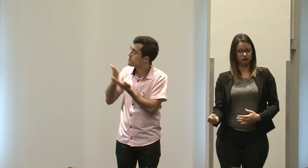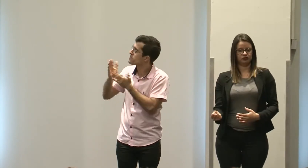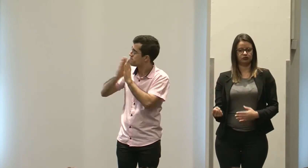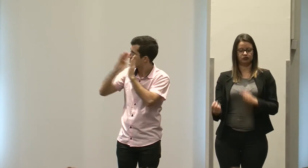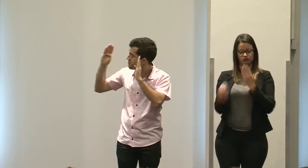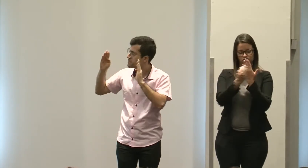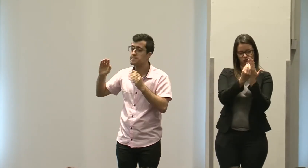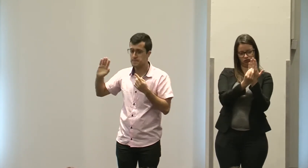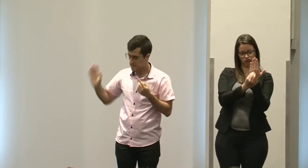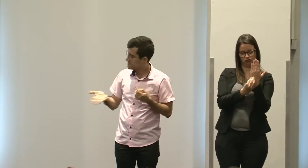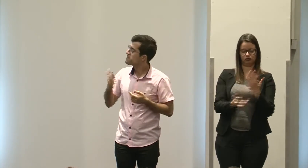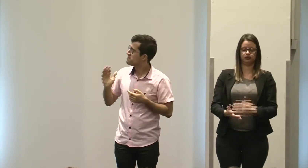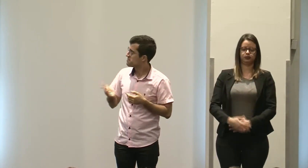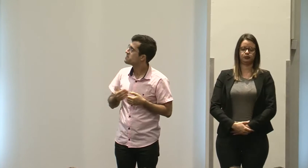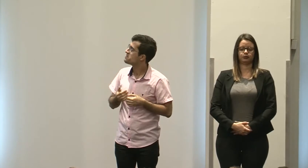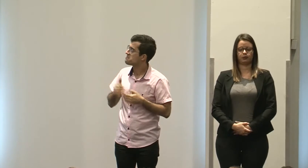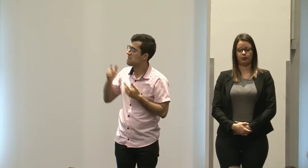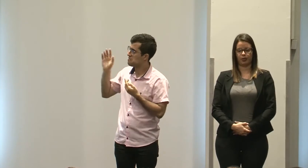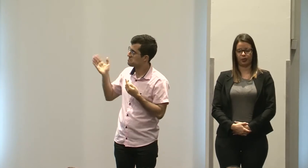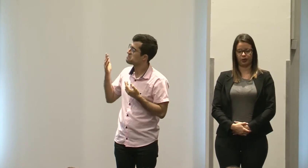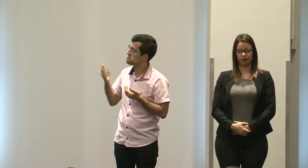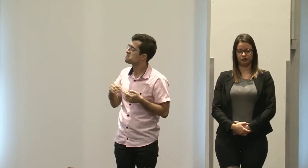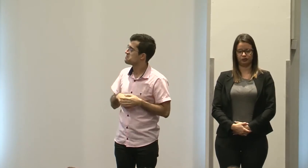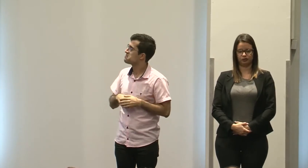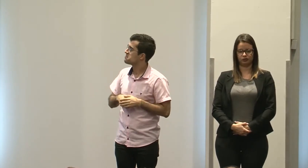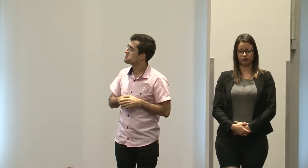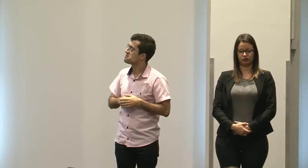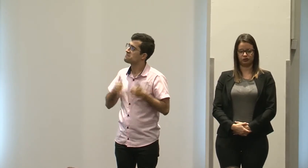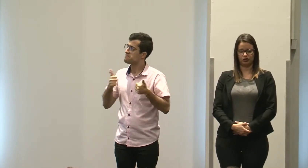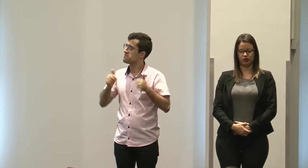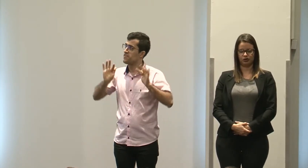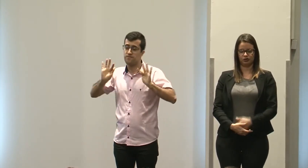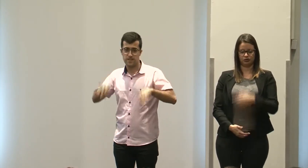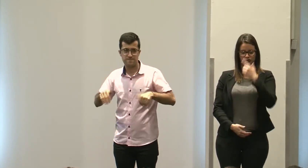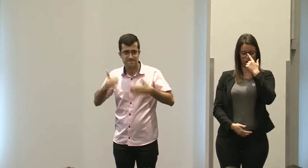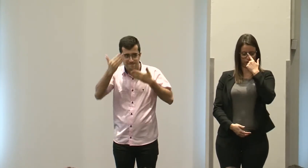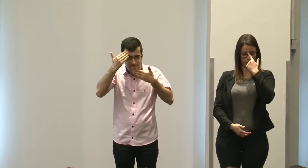Essas são as referências bibliográficas que eu utilizei em meu trabalho.